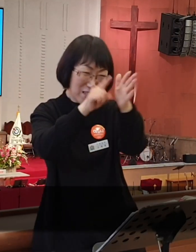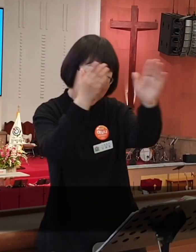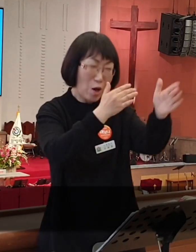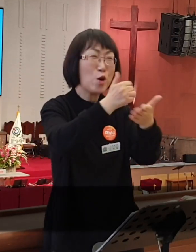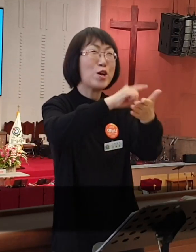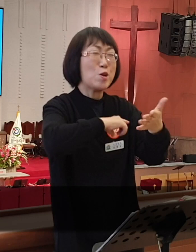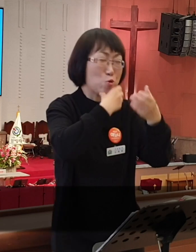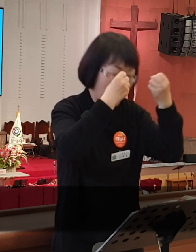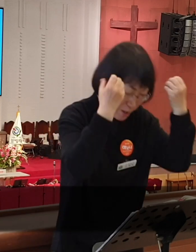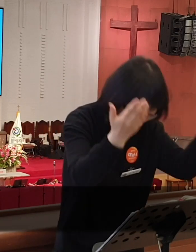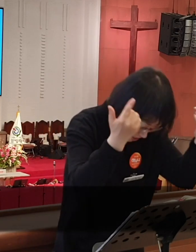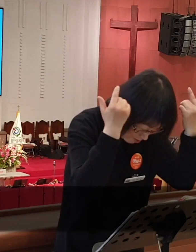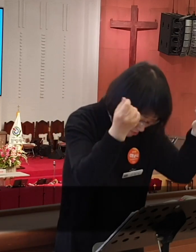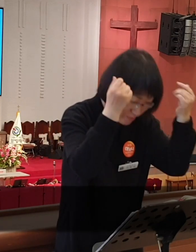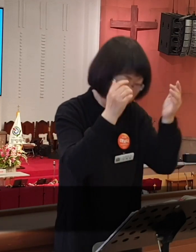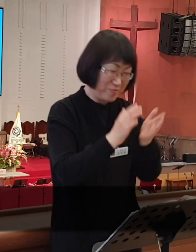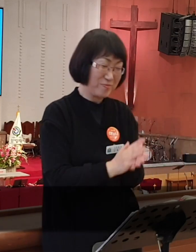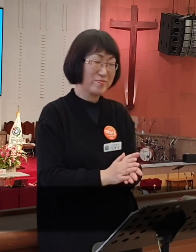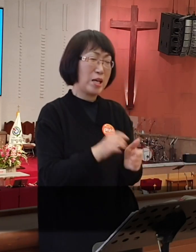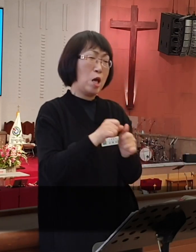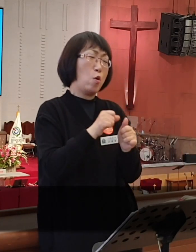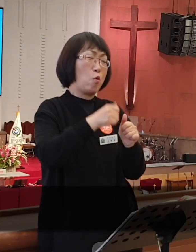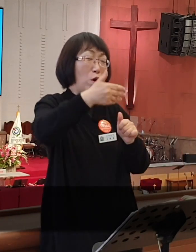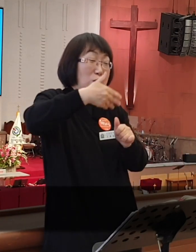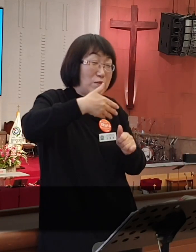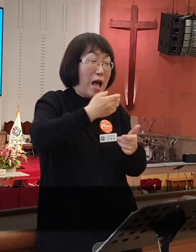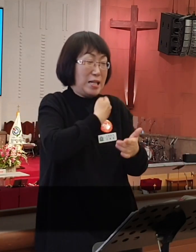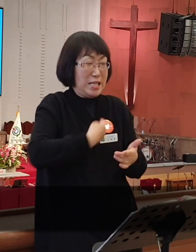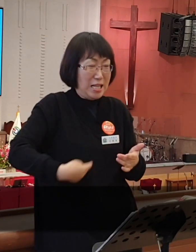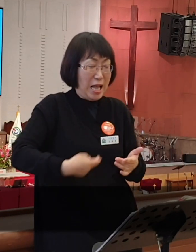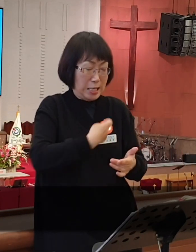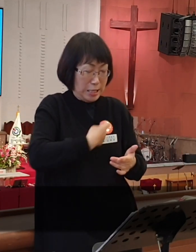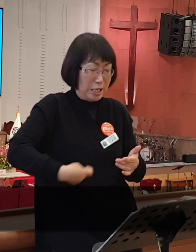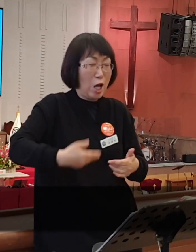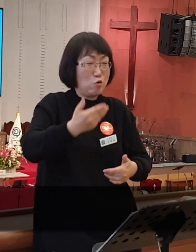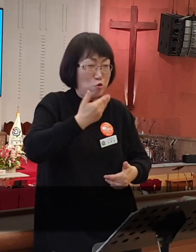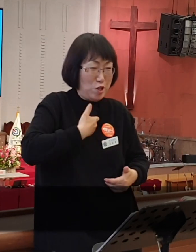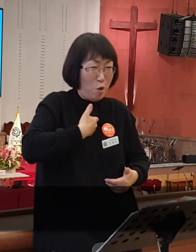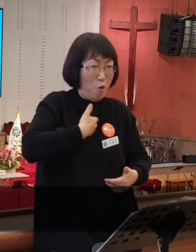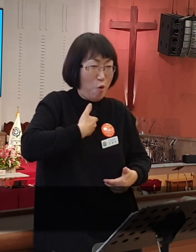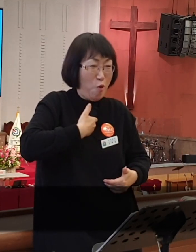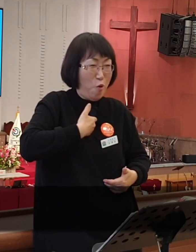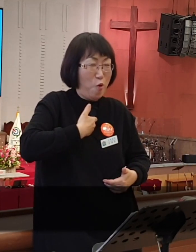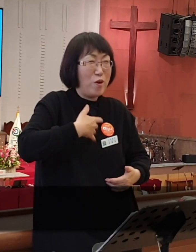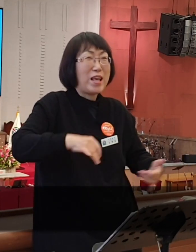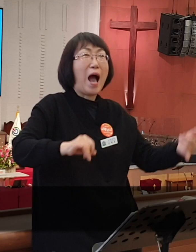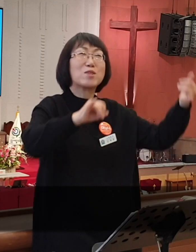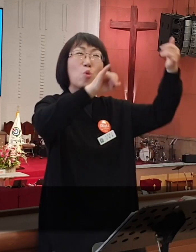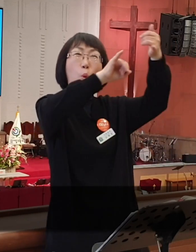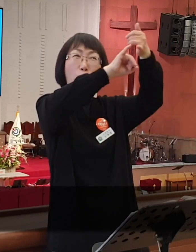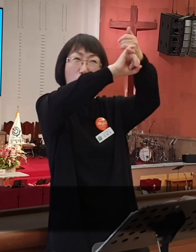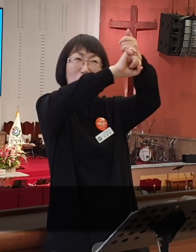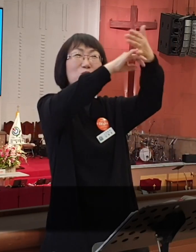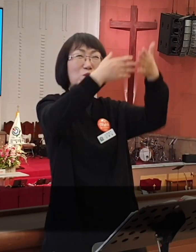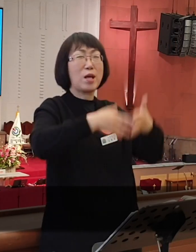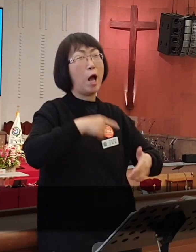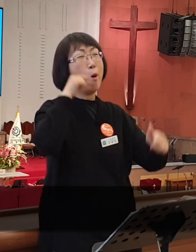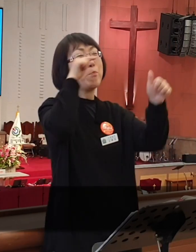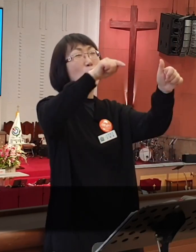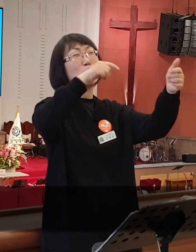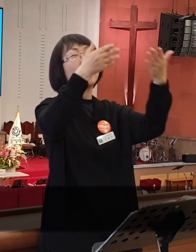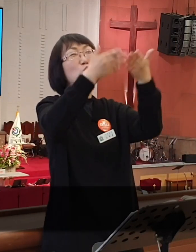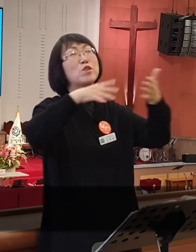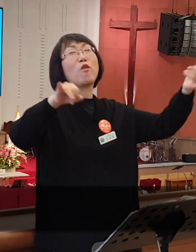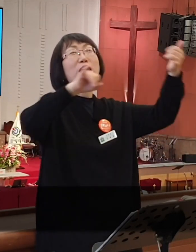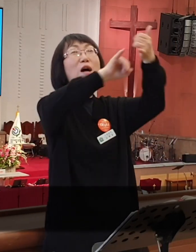믿으시기를 주의 이름으로 축원합니다. 이 권고를 주셔요. 제자들에게 주십니다. 그리고 나서는 뭘 하셔요? 약속을 주십니다. 명령을